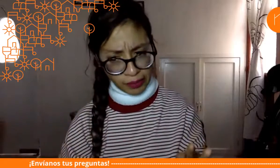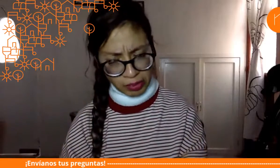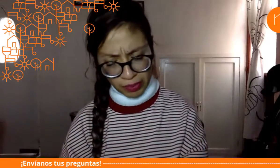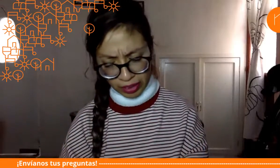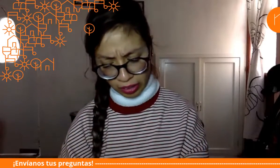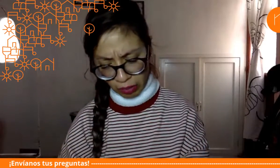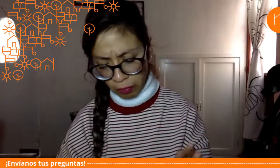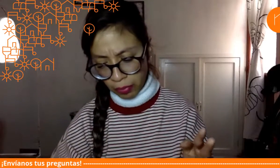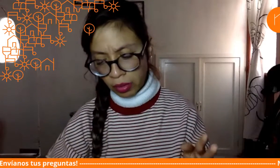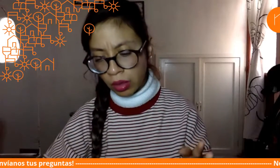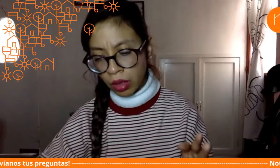mes patrio,